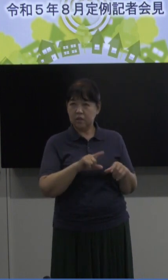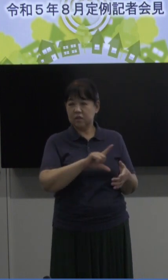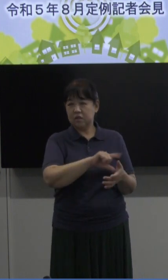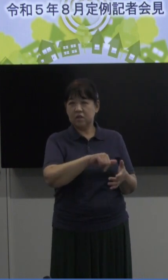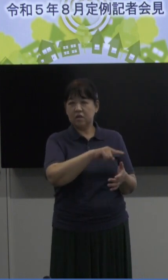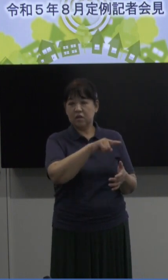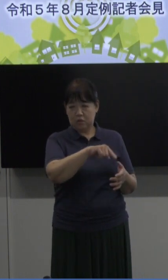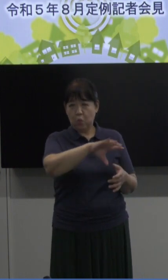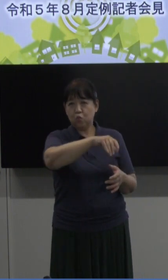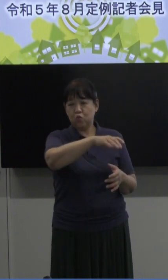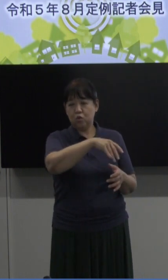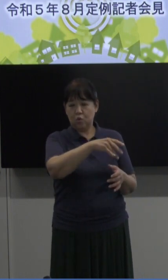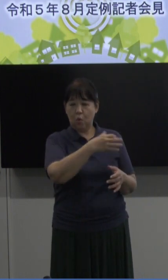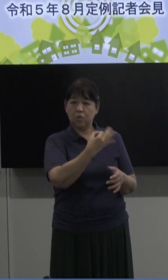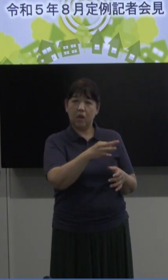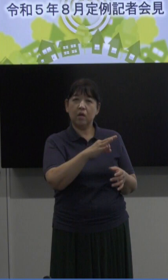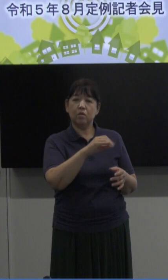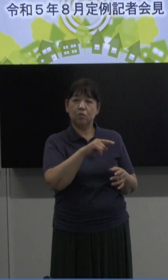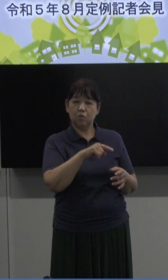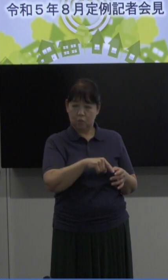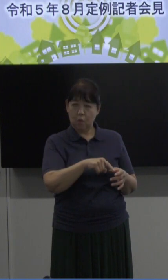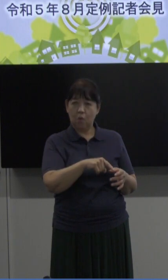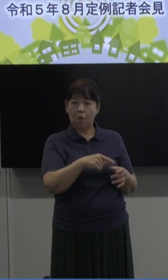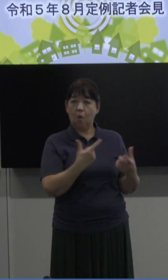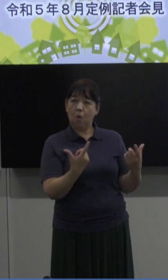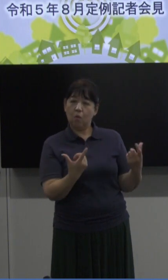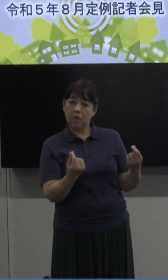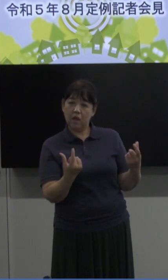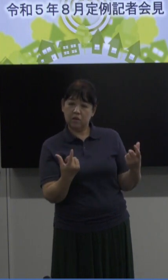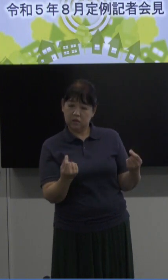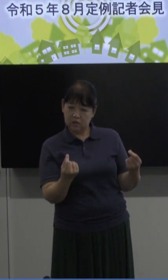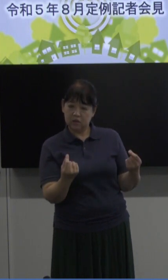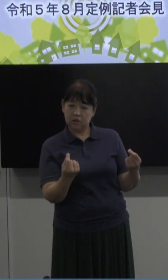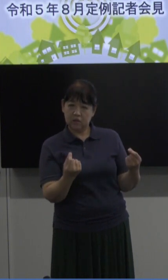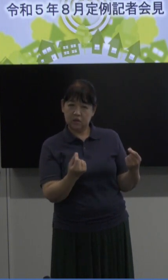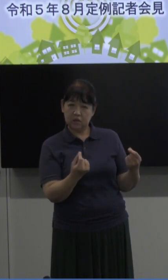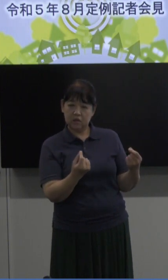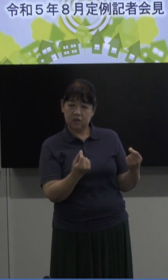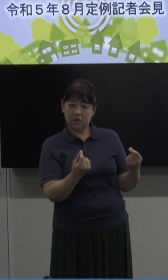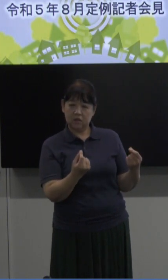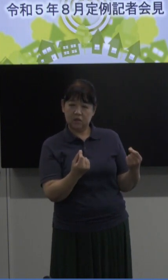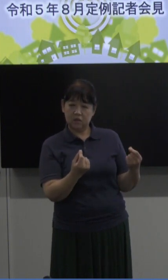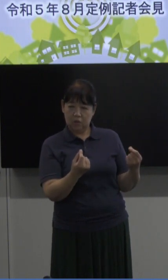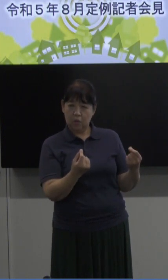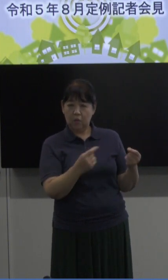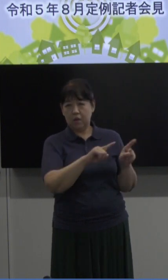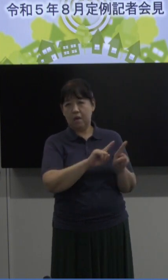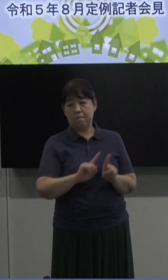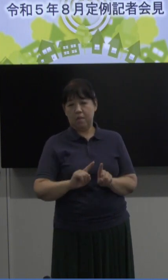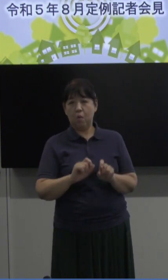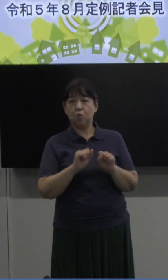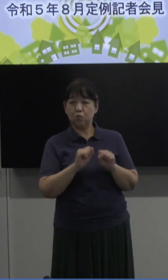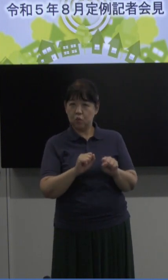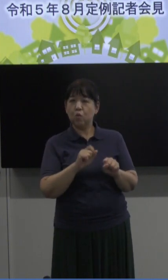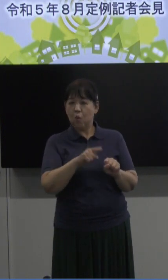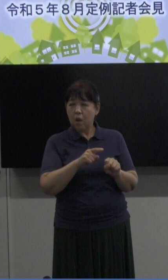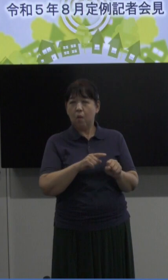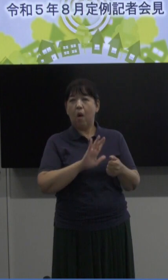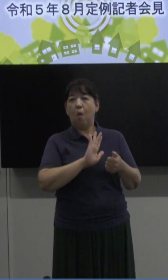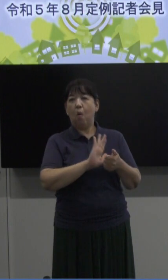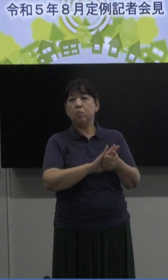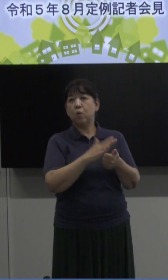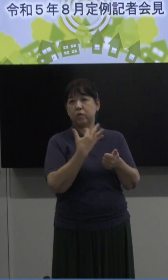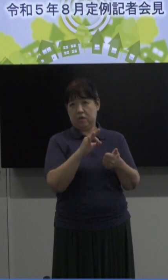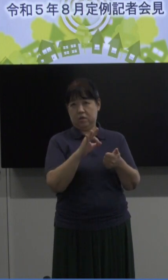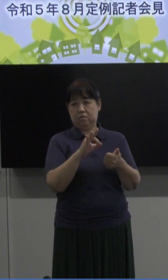等におきまして同等の減免を行っていただいた場合にその分の補助を行うこと